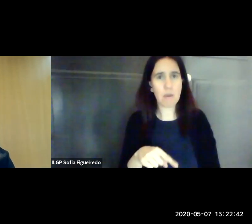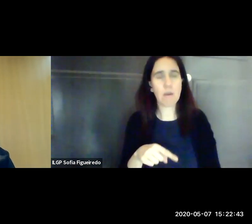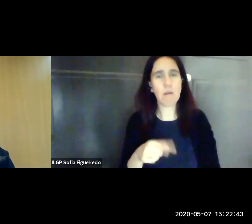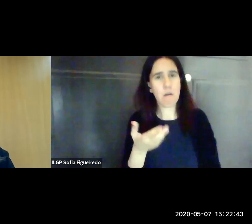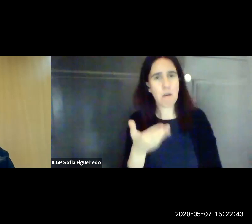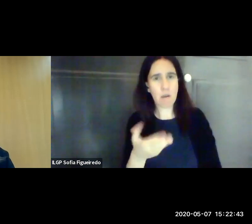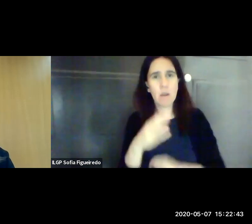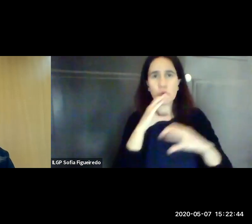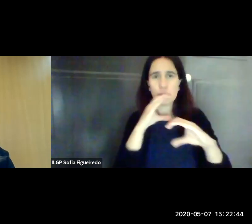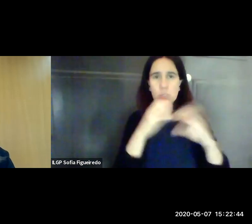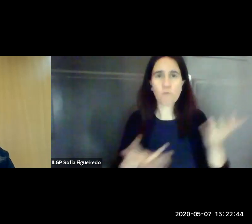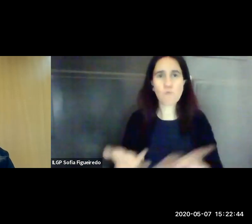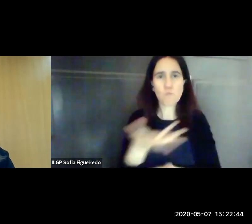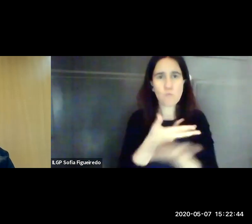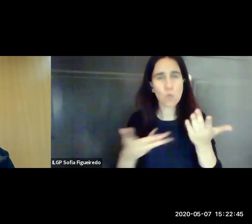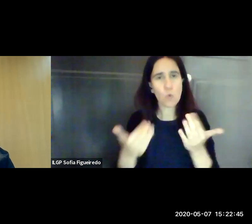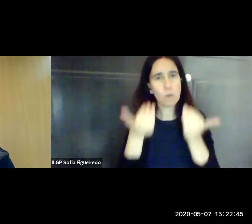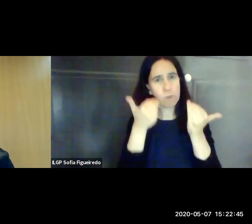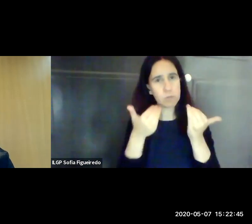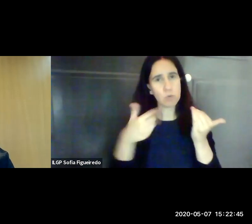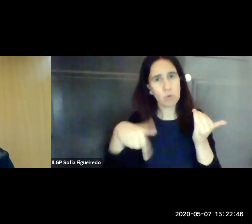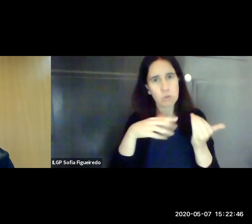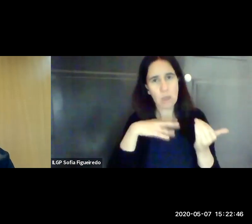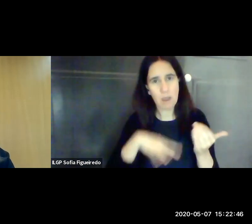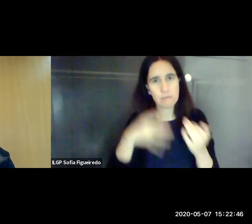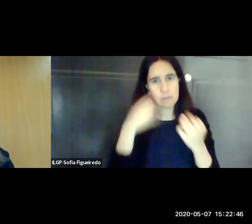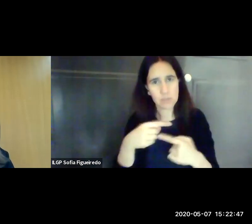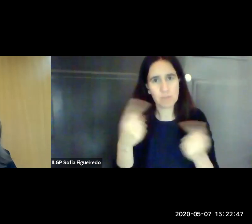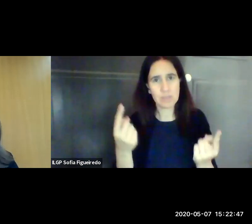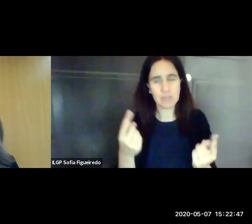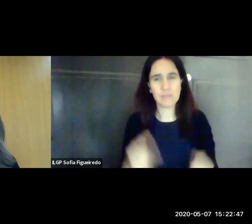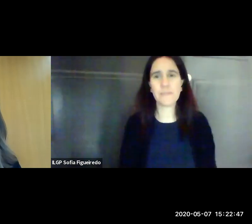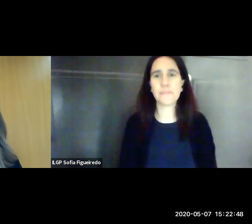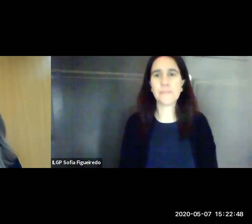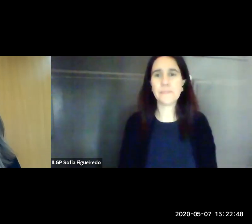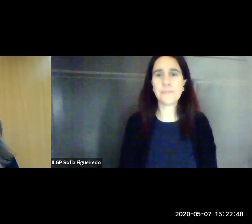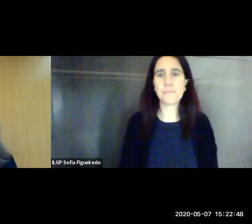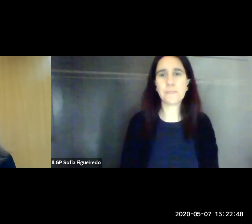às comunicações e à informação que nós queremos transmitir.